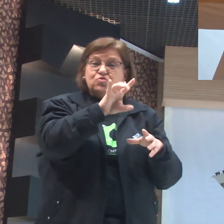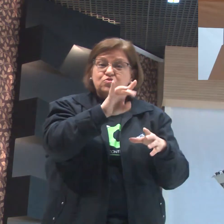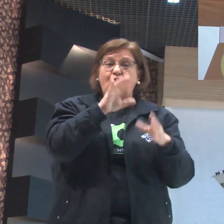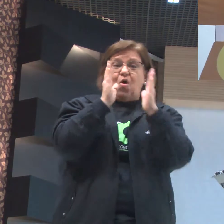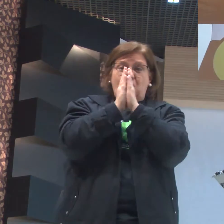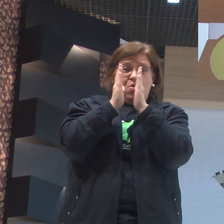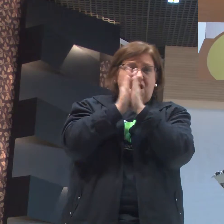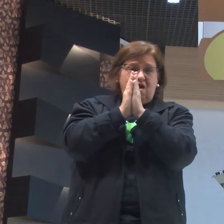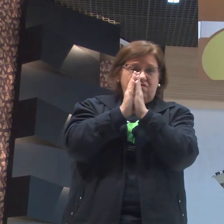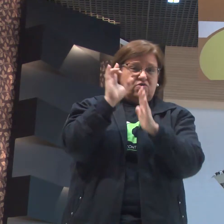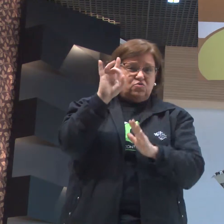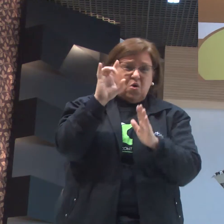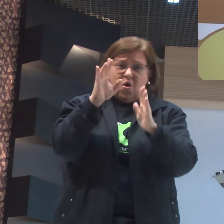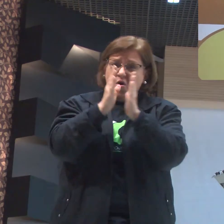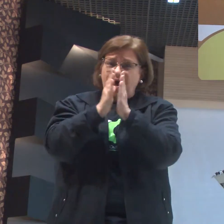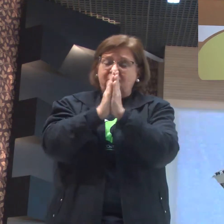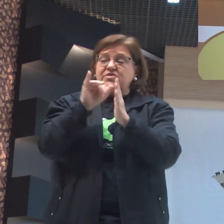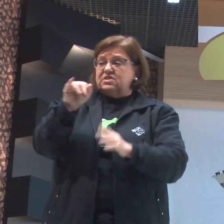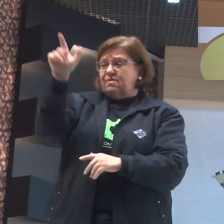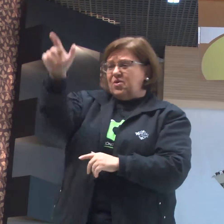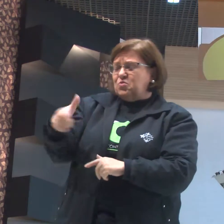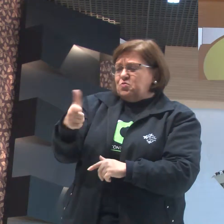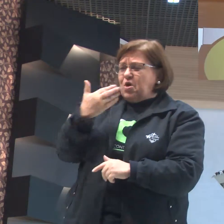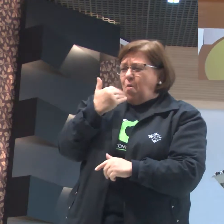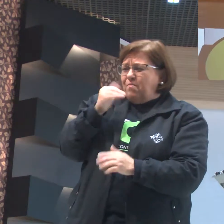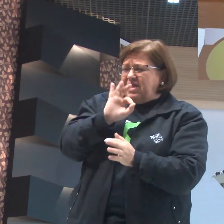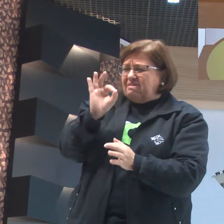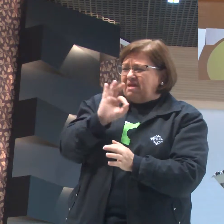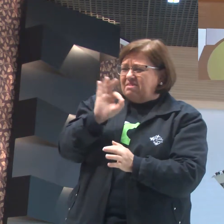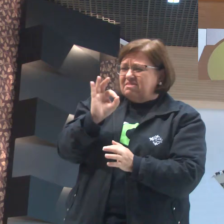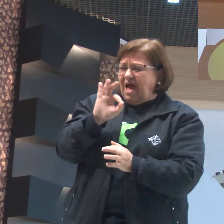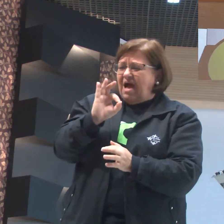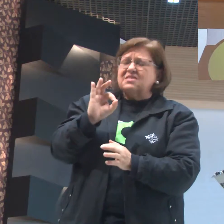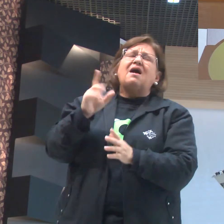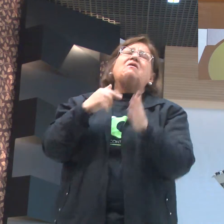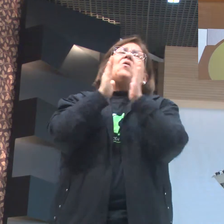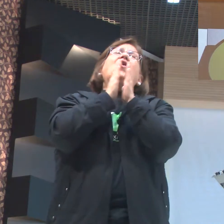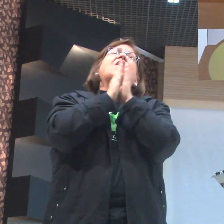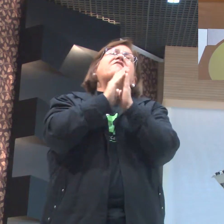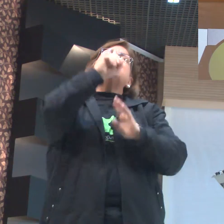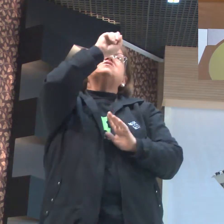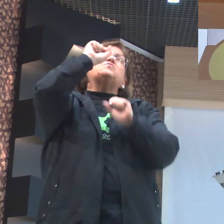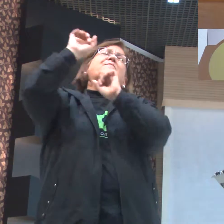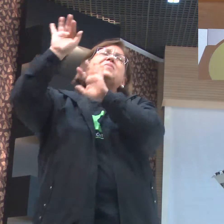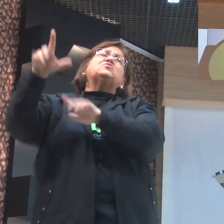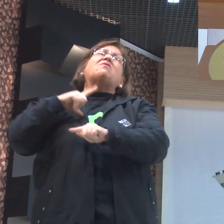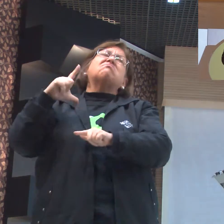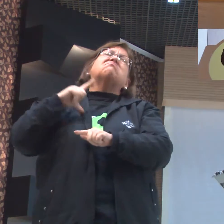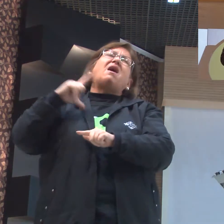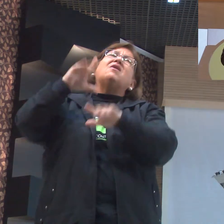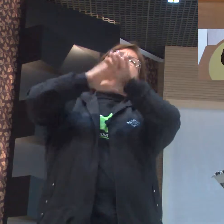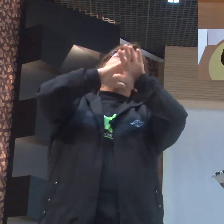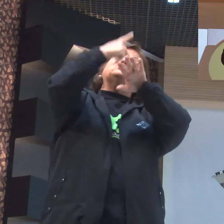somente oravam. Se vinha alguém com uma necessidade, eles oravam: Deus abençoa a sua necessidade, tchau.